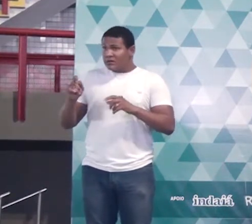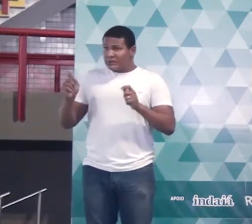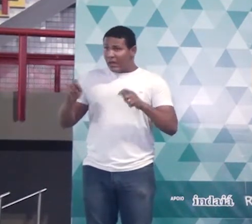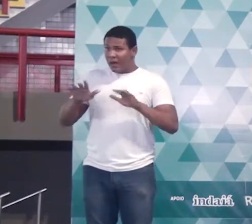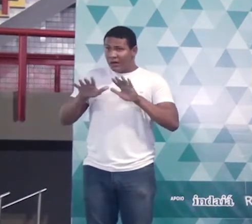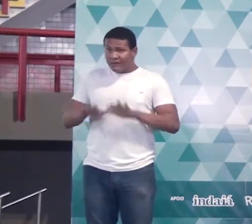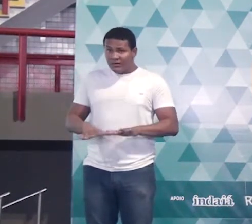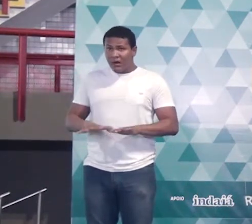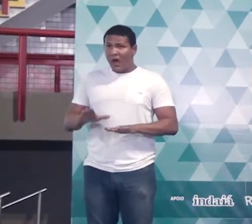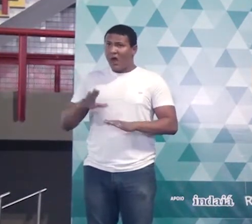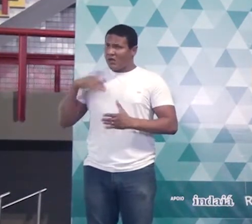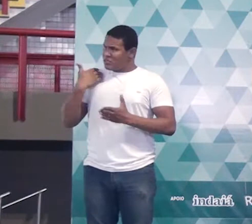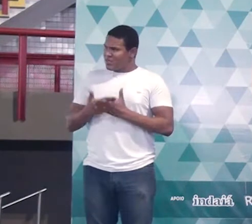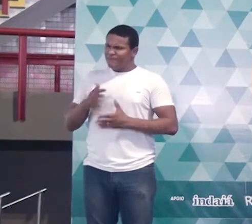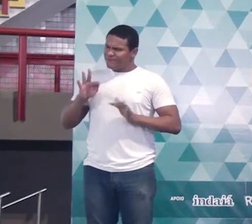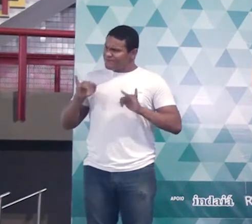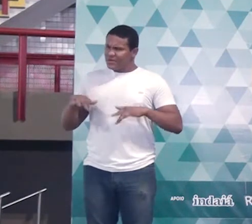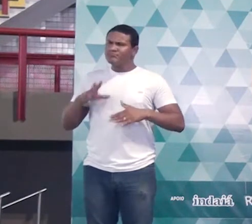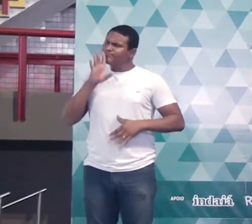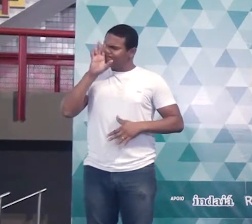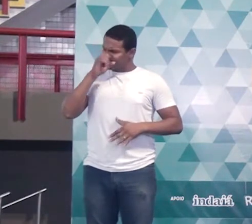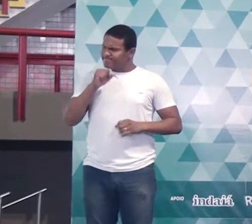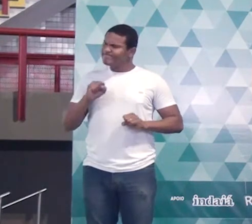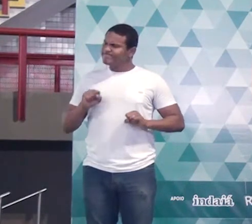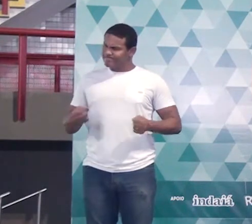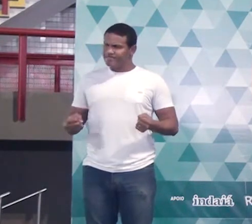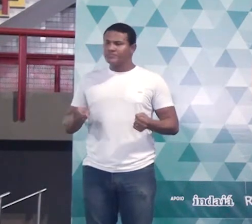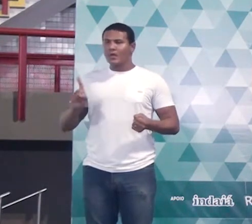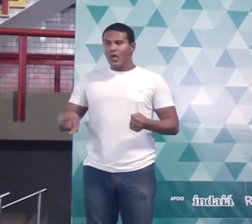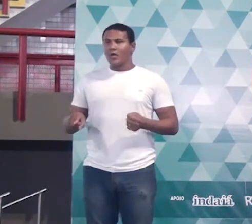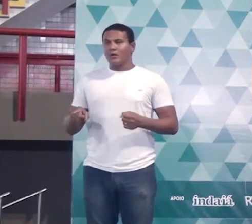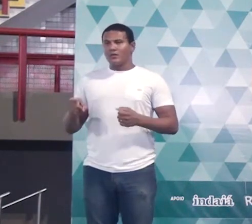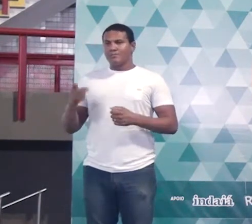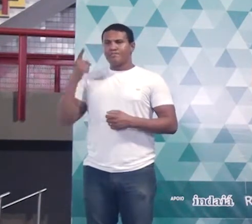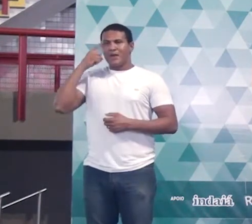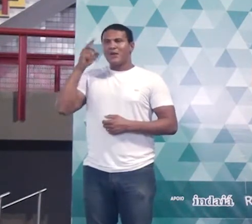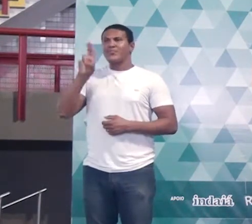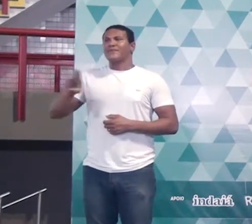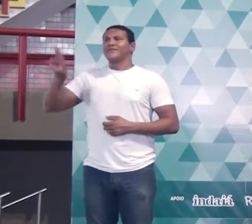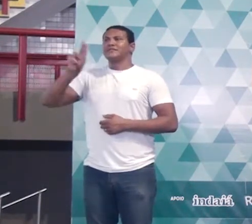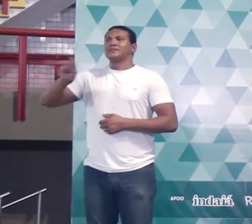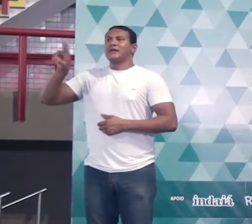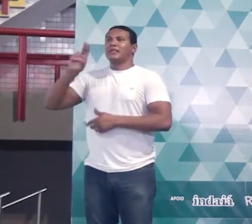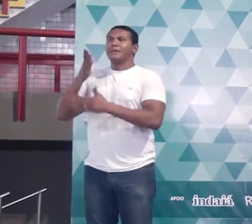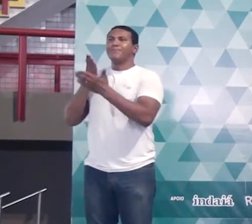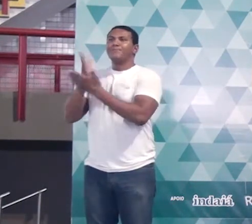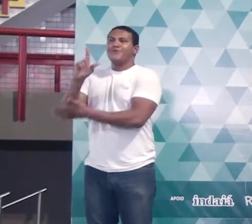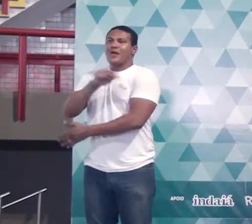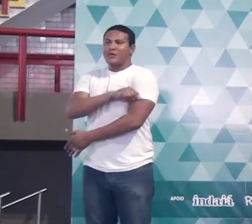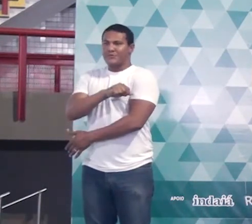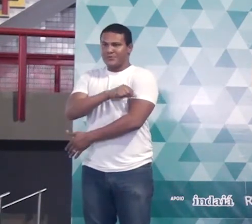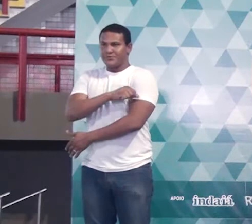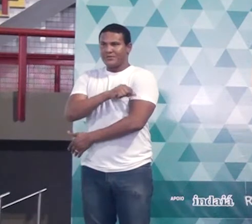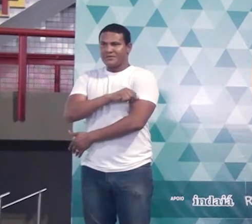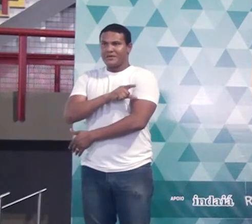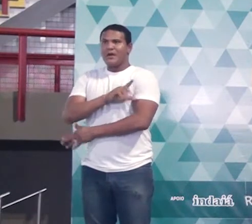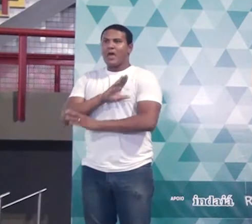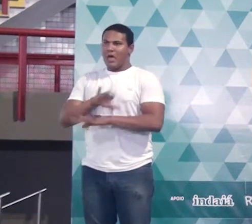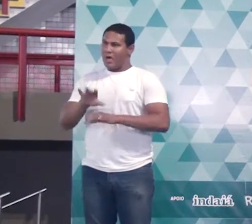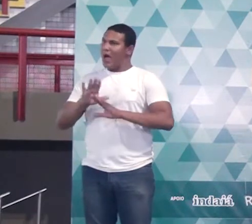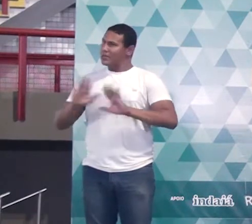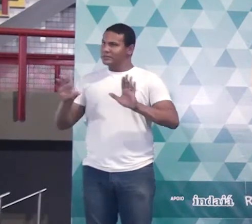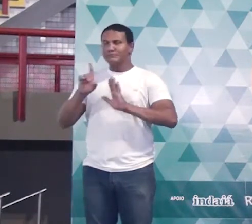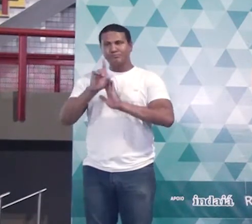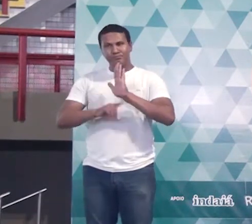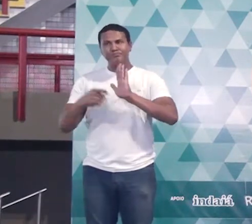final, façam, porque ingressar na universidade como aluno também é muito por